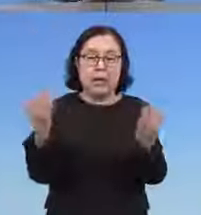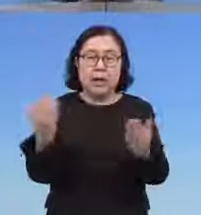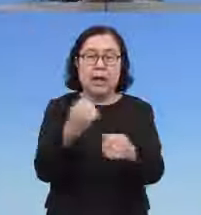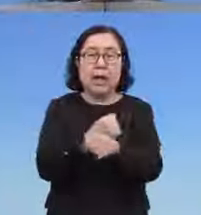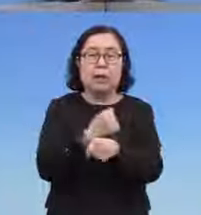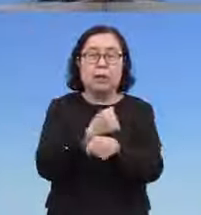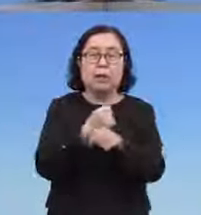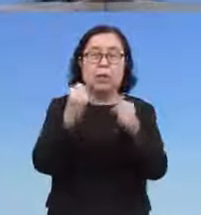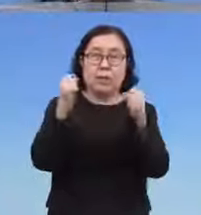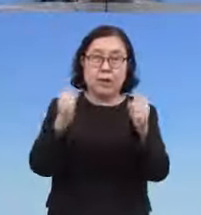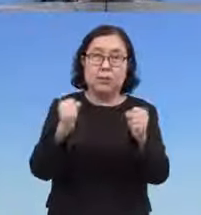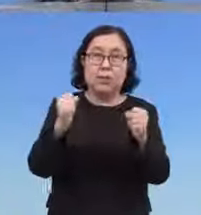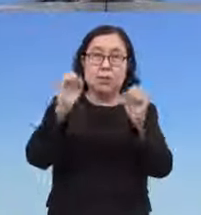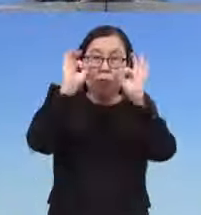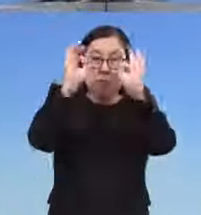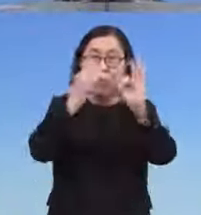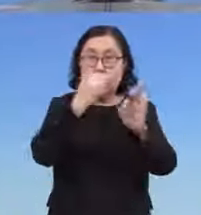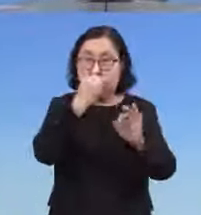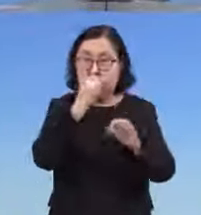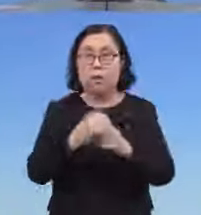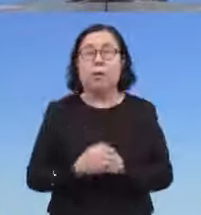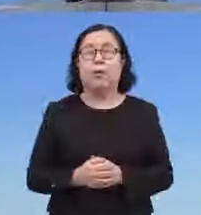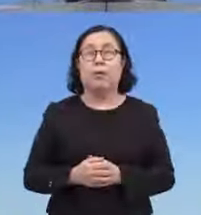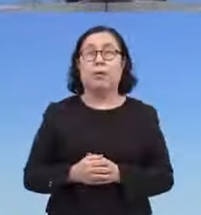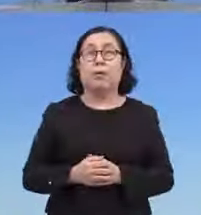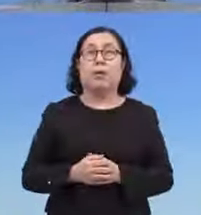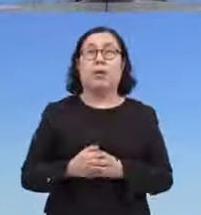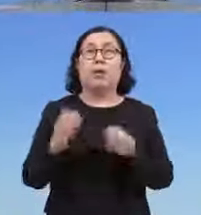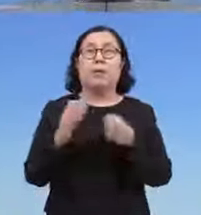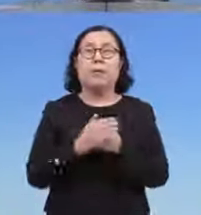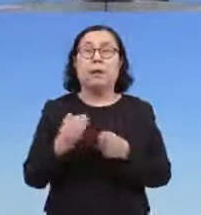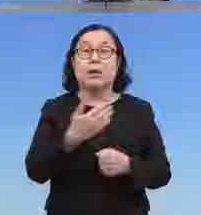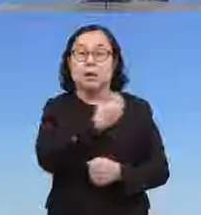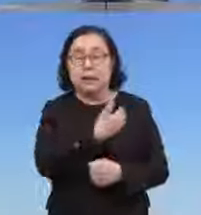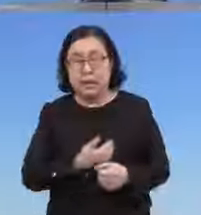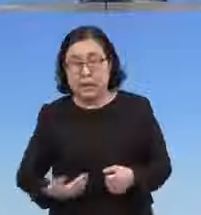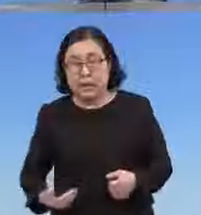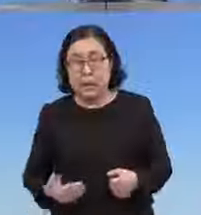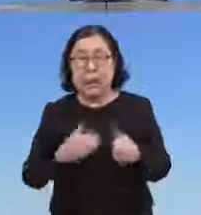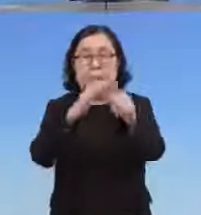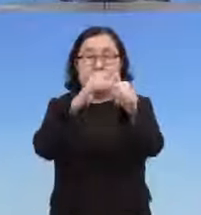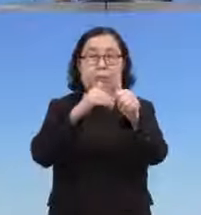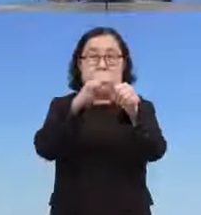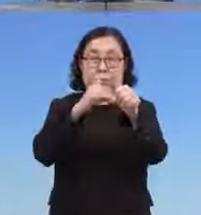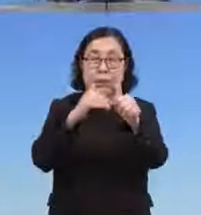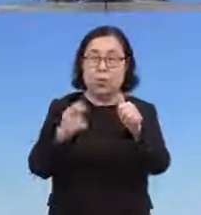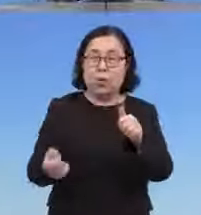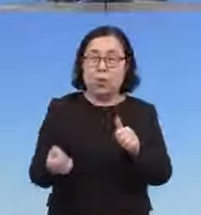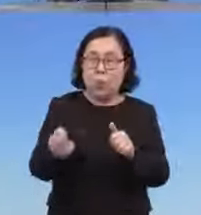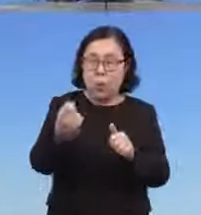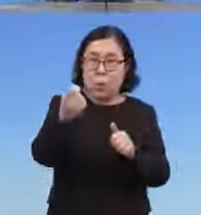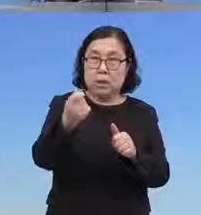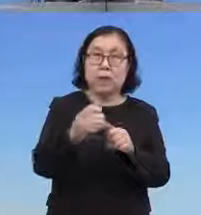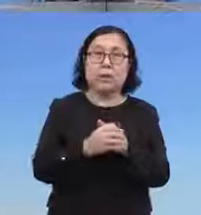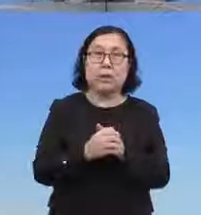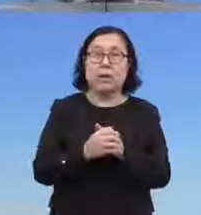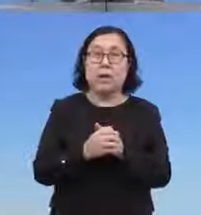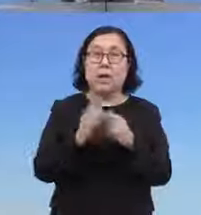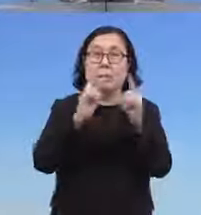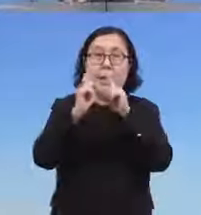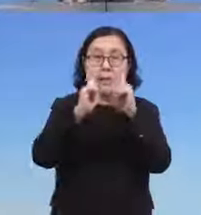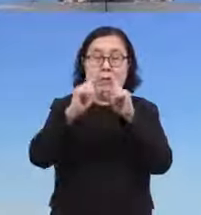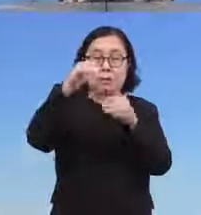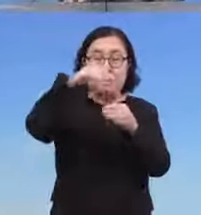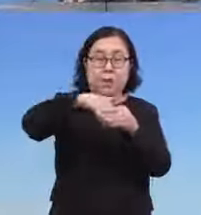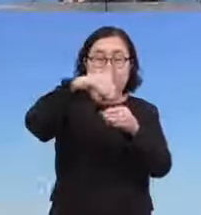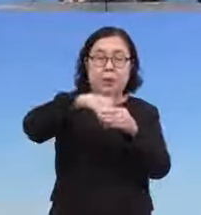가시는 거 아닙니까? 오늘 여러분 여기에서 우리가 제자들의 부르심에서 곧 즉시